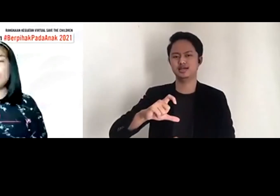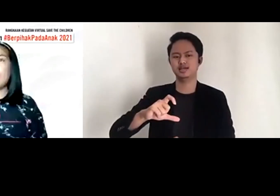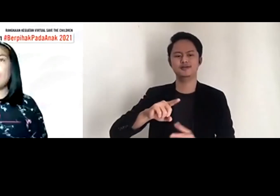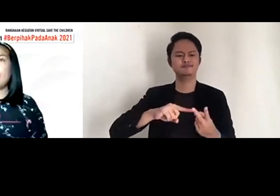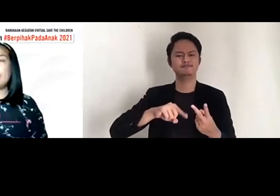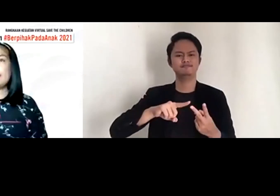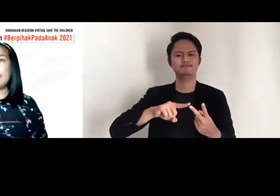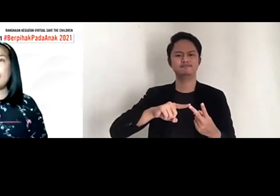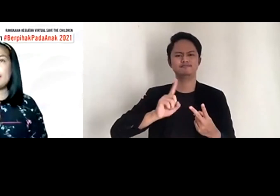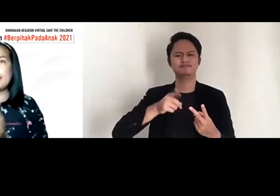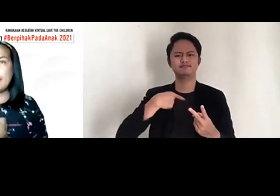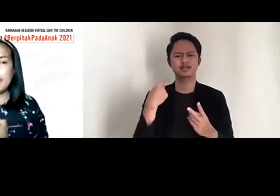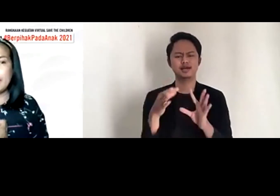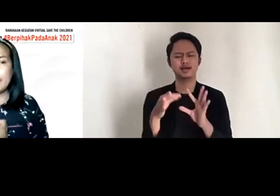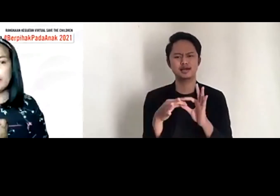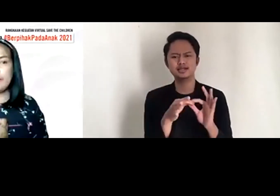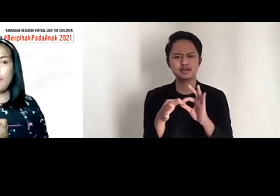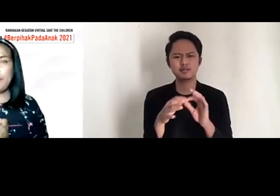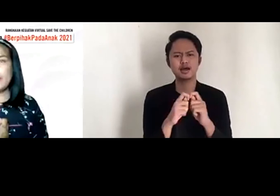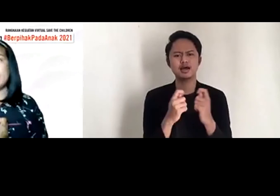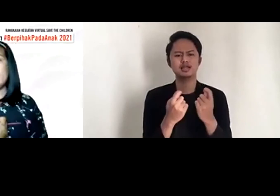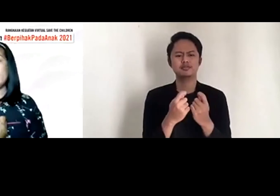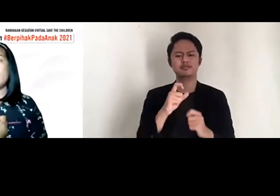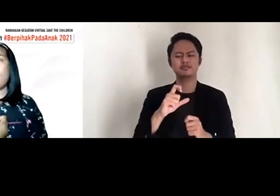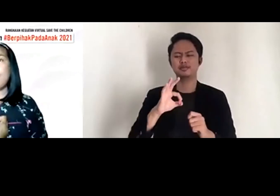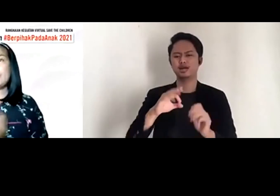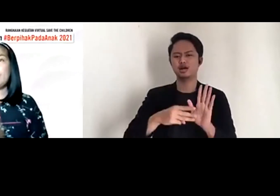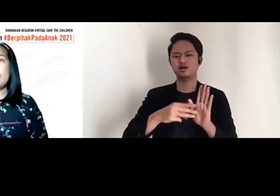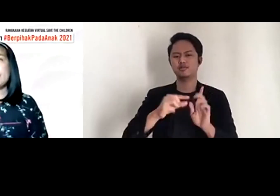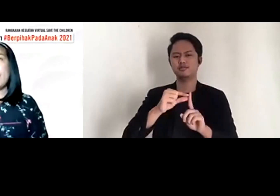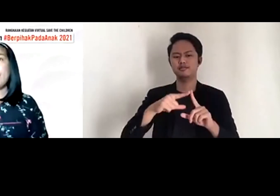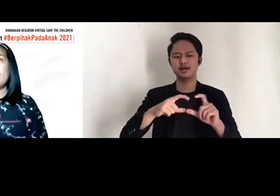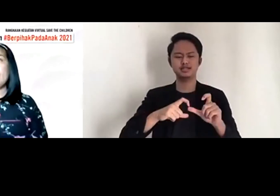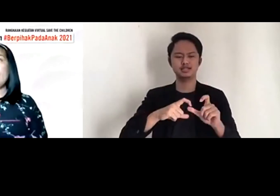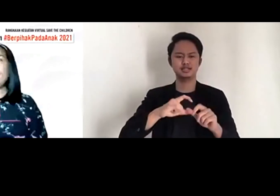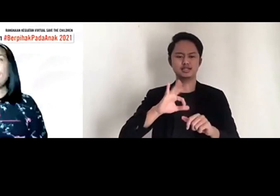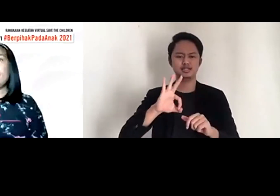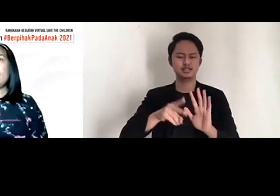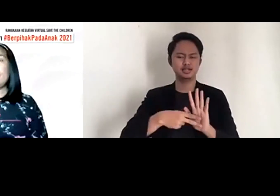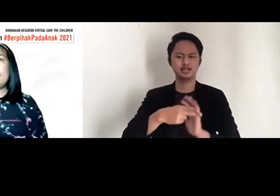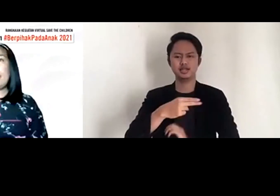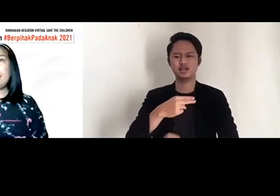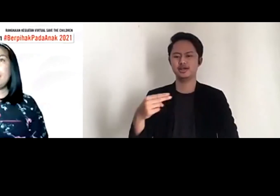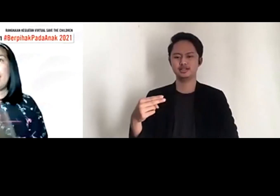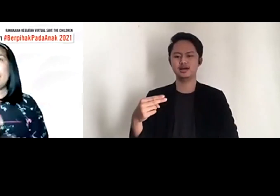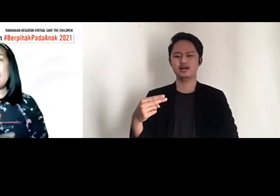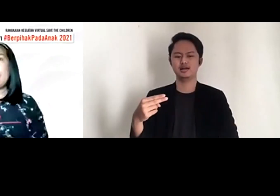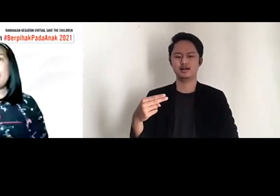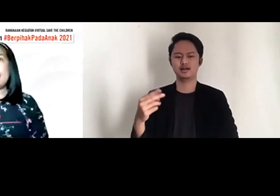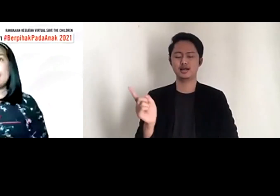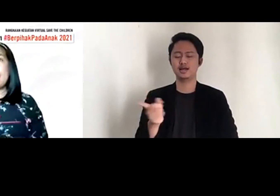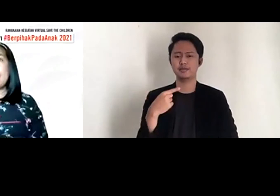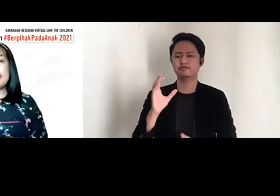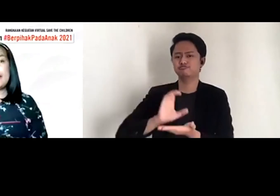kami juga ini sedang bekerja sama dengan tim Compassion Indonesia. Itu ini kami dibekali